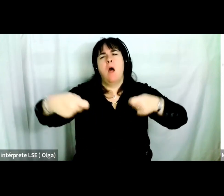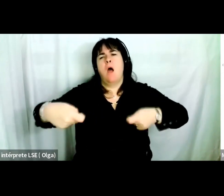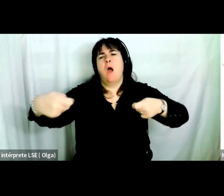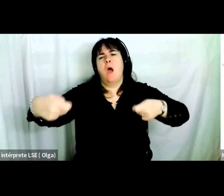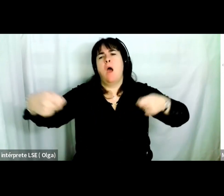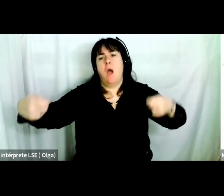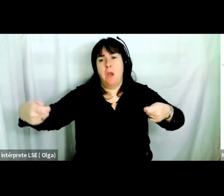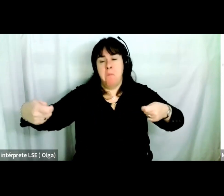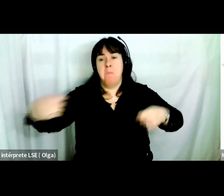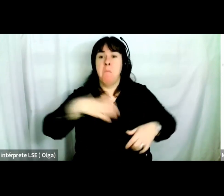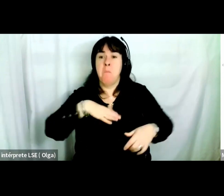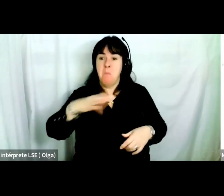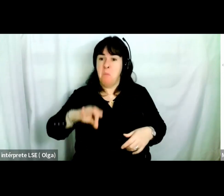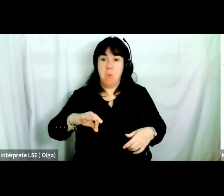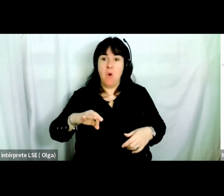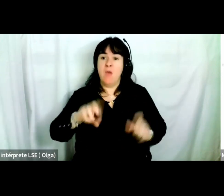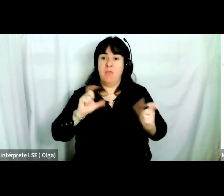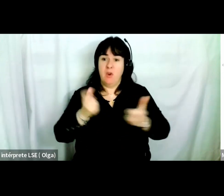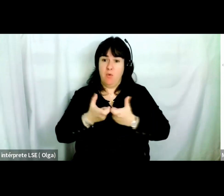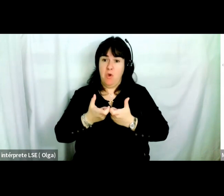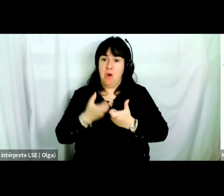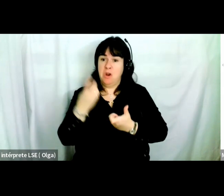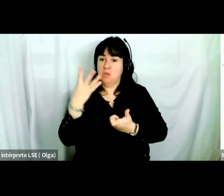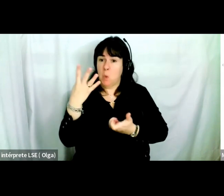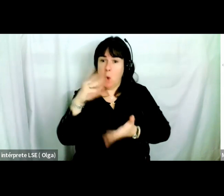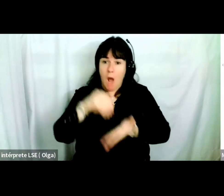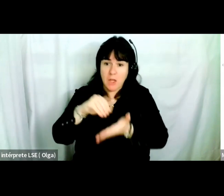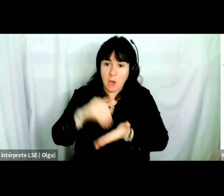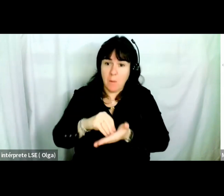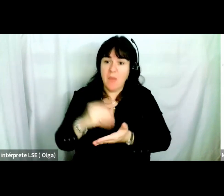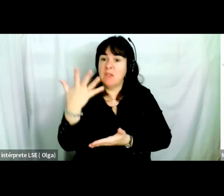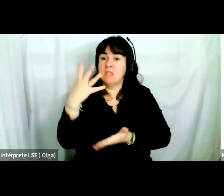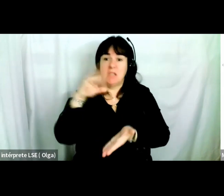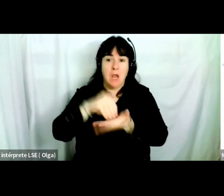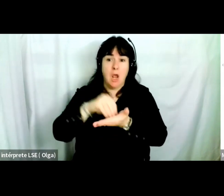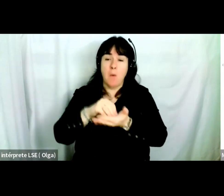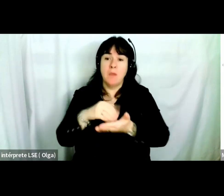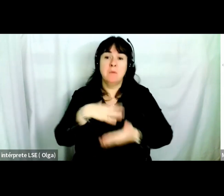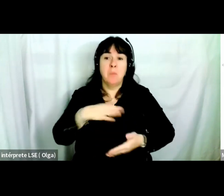mejor a la cuarta, quinta sesión sabemos que no tiene solución.